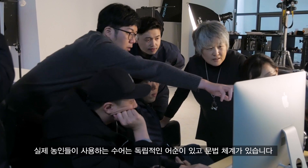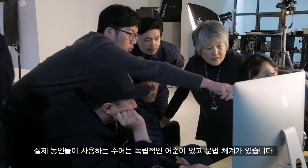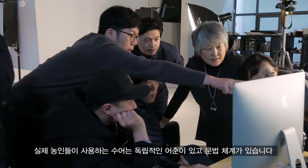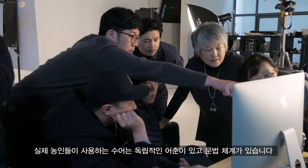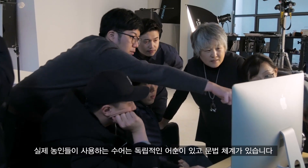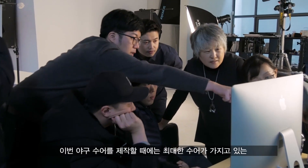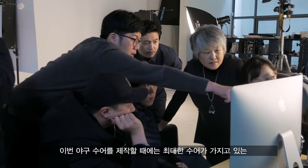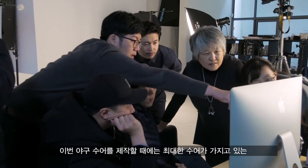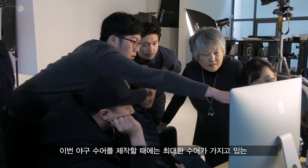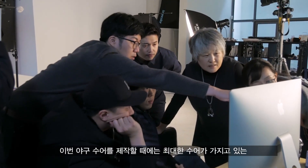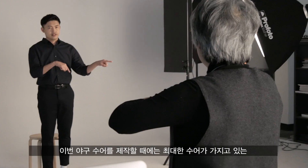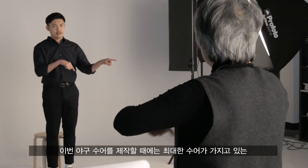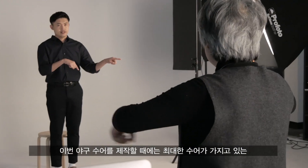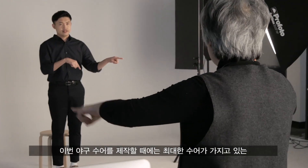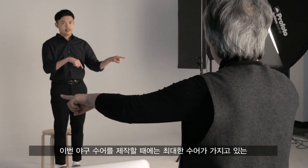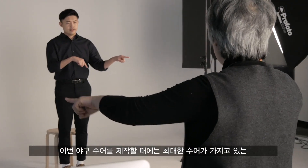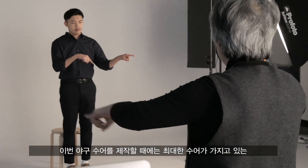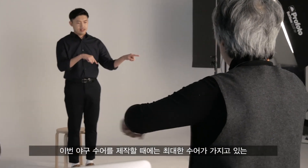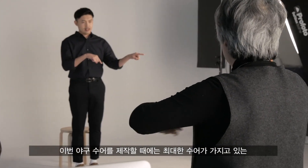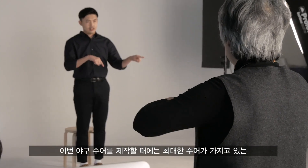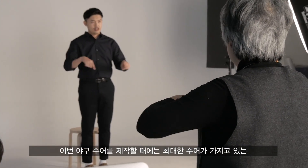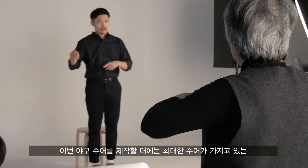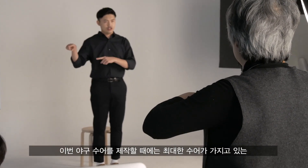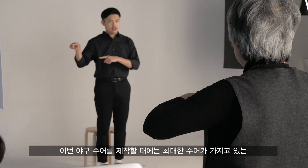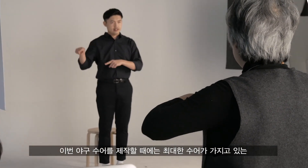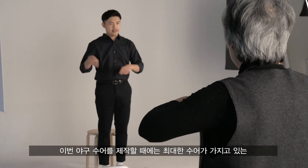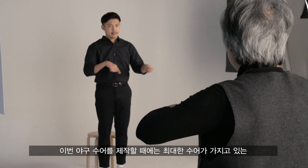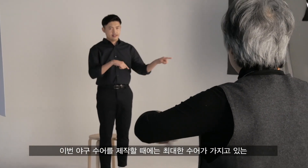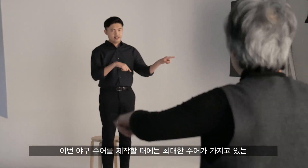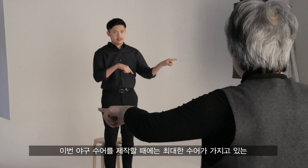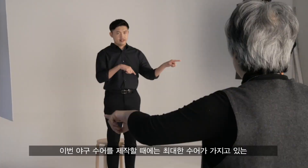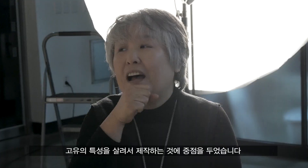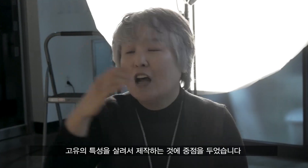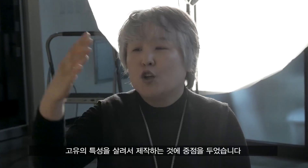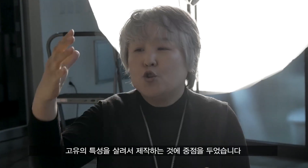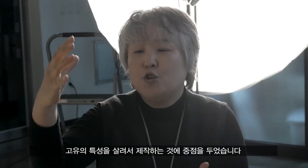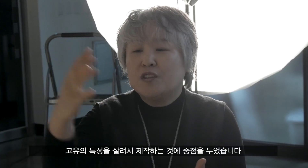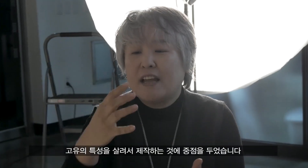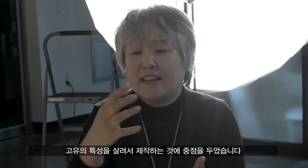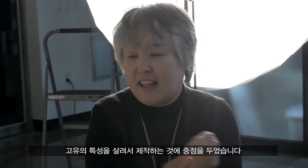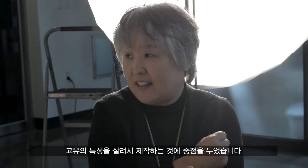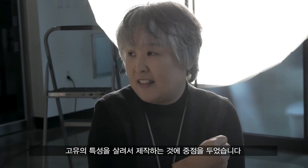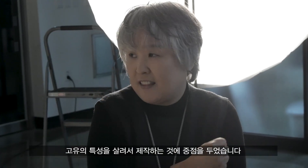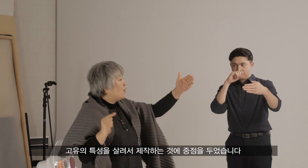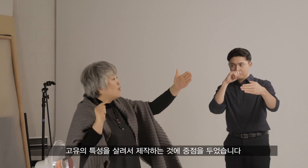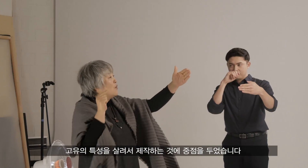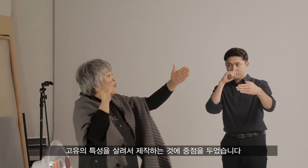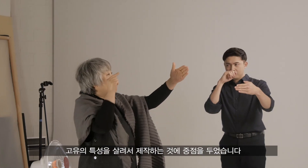체계가 있습니다. 그래서 이번 야구 수어를 제작할 때는 최대한 그러한 수어가 가지고 있는 고유의 특성을 살려서 제작하는